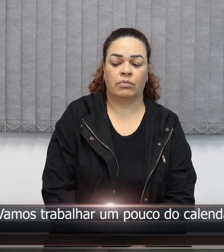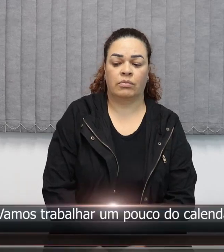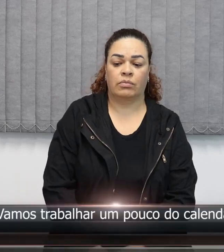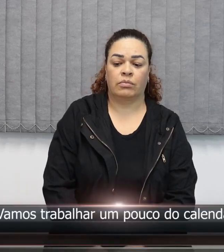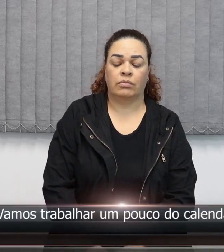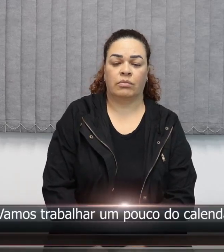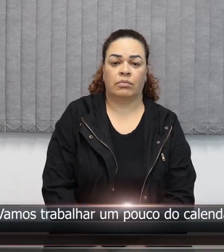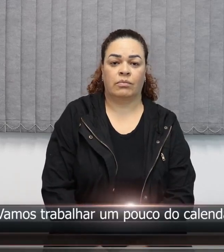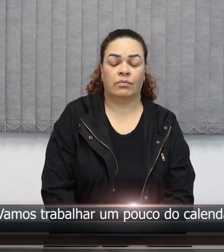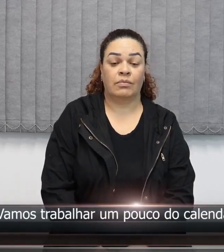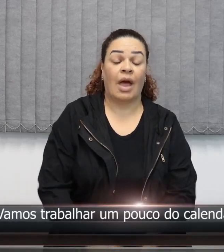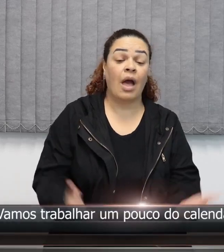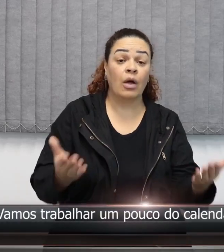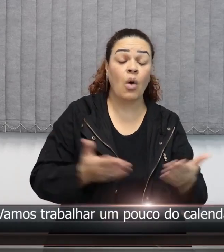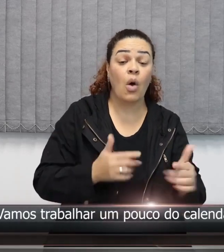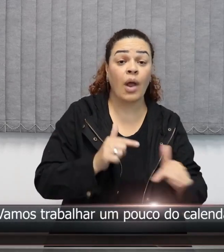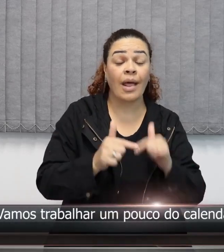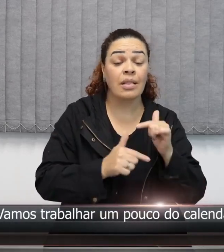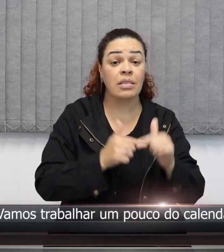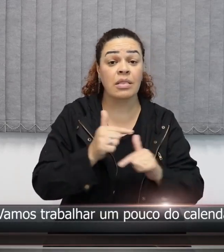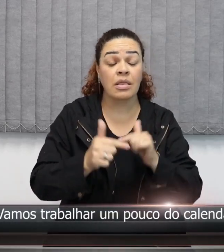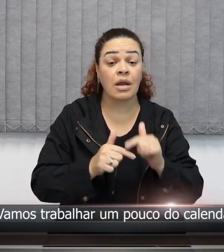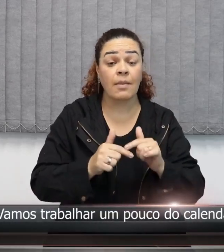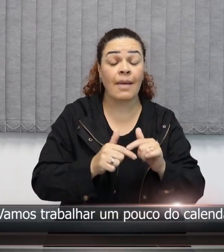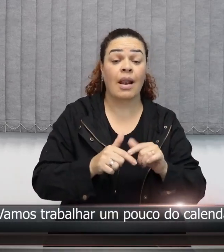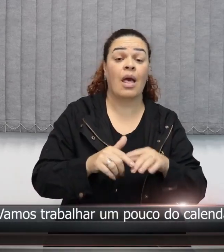Vamos trabalhar um pouco do calendário.